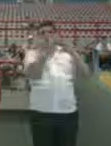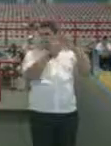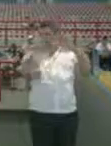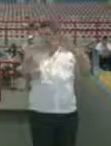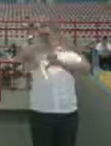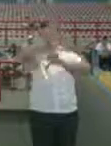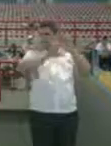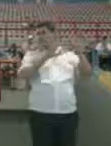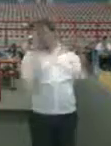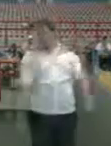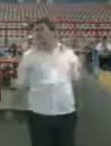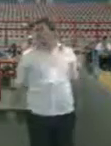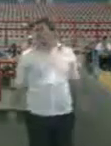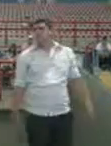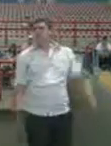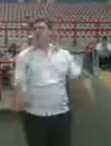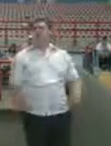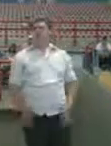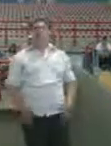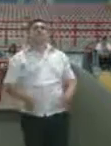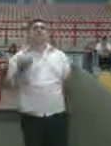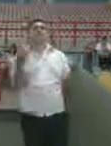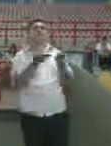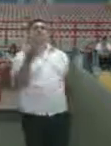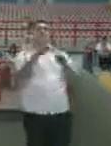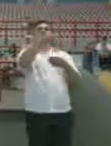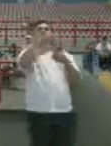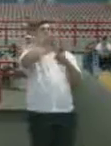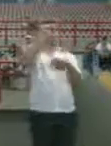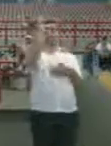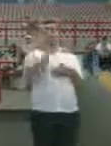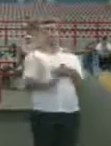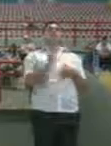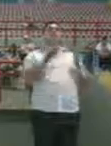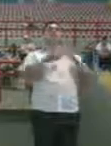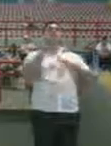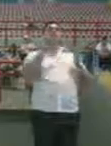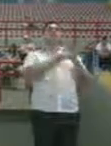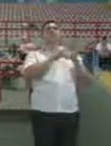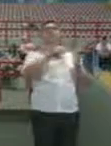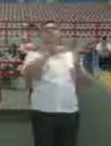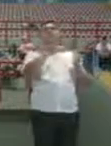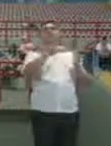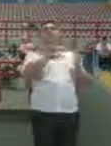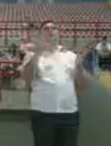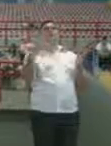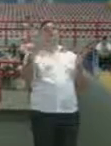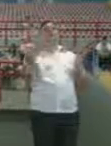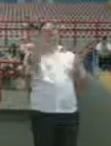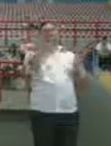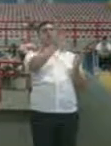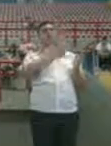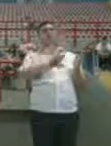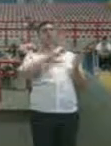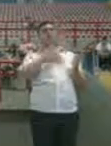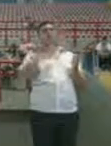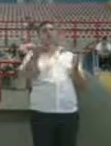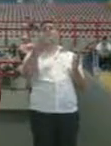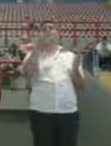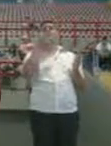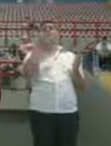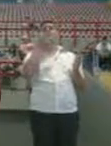descentralização industrial. Então, hoje nós temos indústrias no Brasil em todas as 5 regiões. Agora, quem